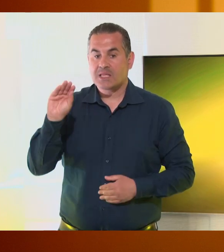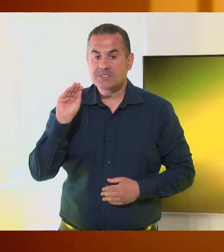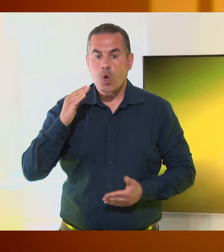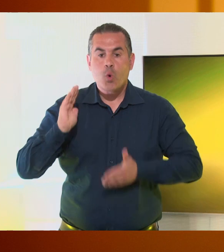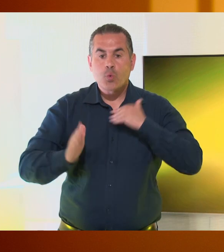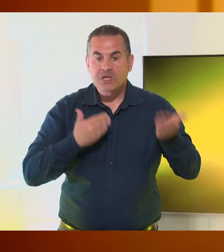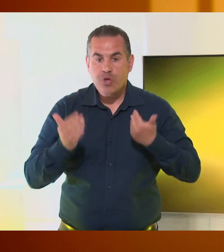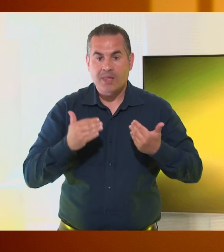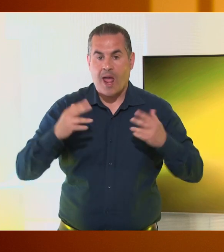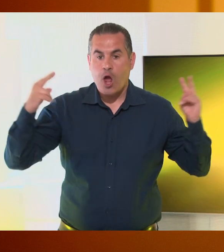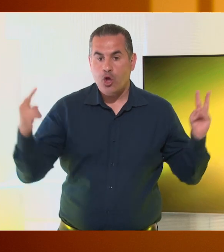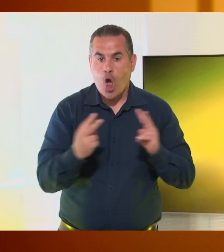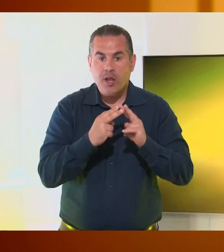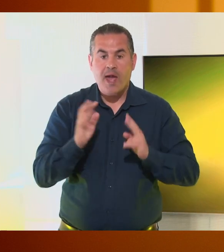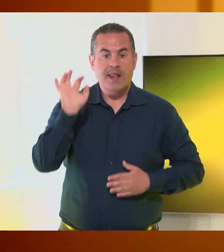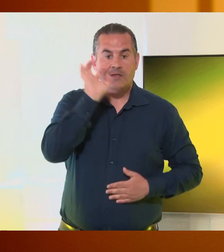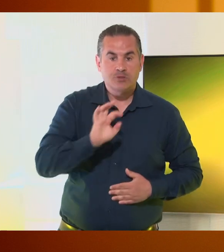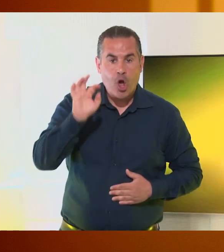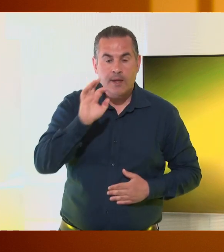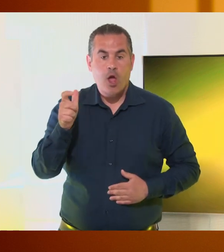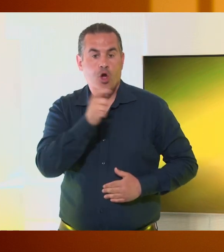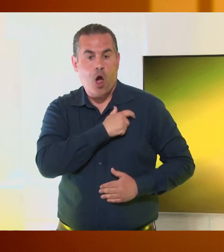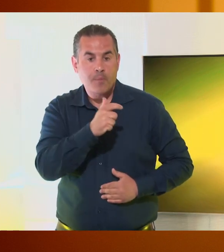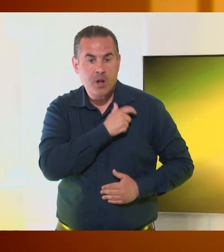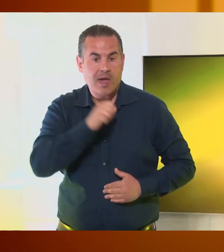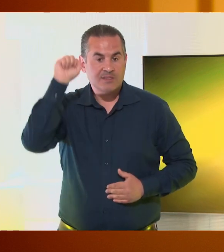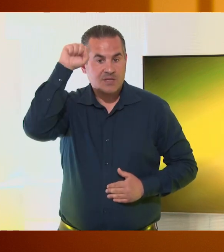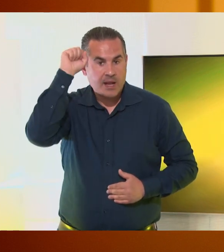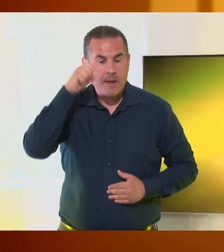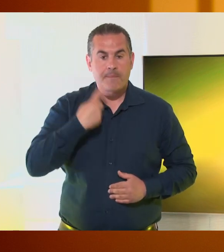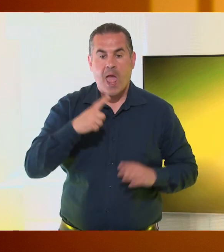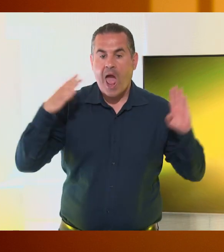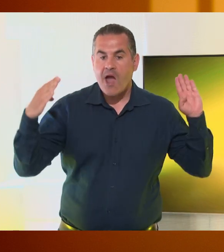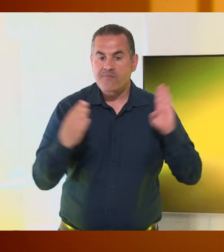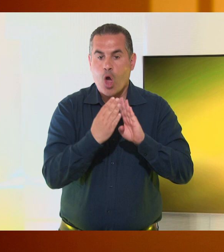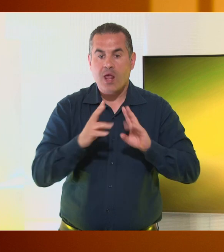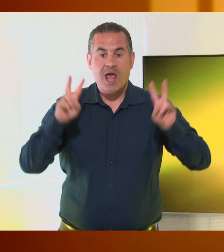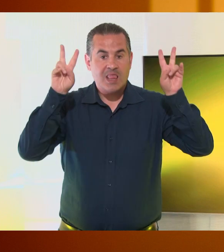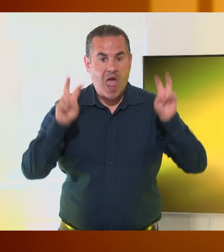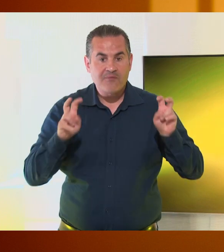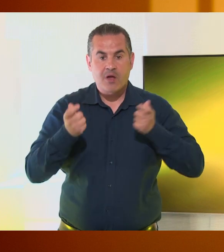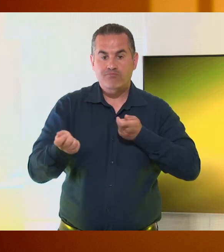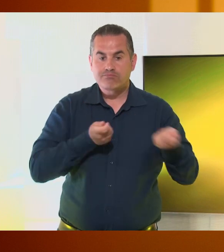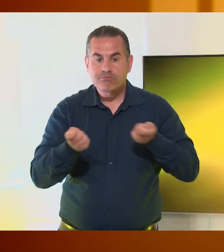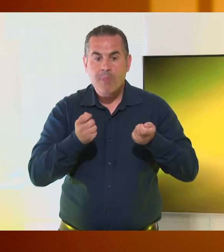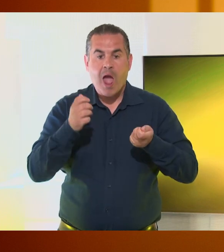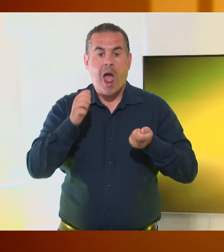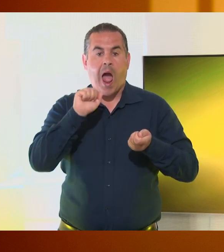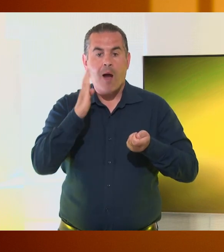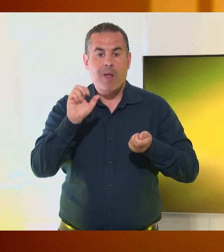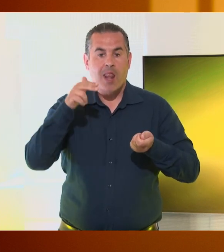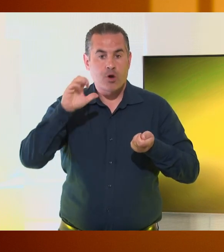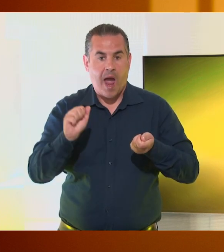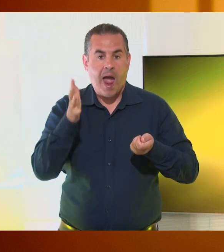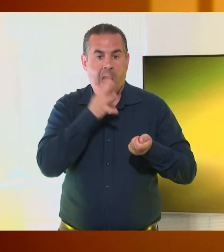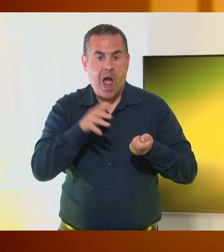Un incontro urgente con la Regione e i Comuni per affrontare il tema della governance di Abbanoa dopo la nomina del nuovo amministratore delegato Salvatore Ledda,